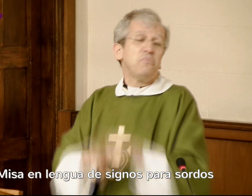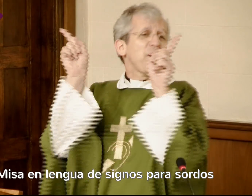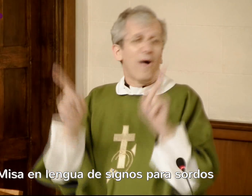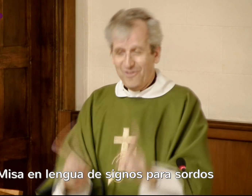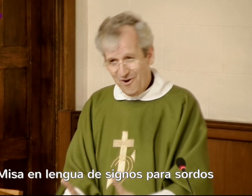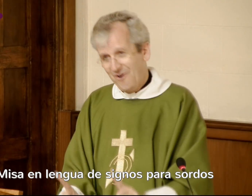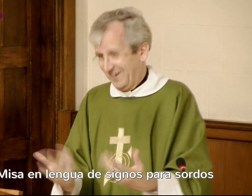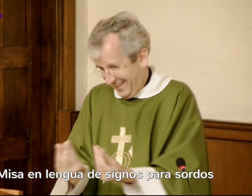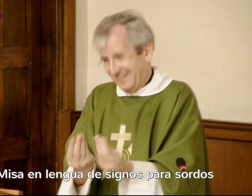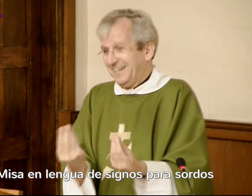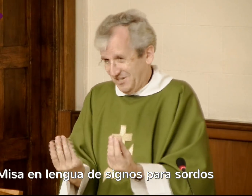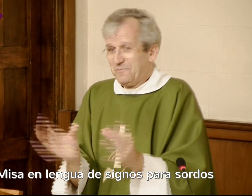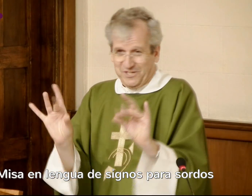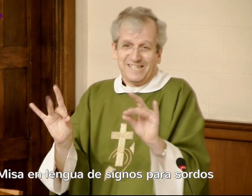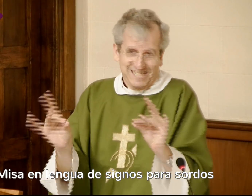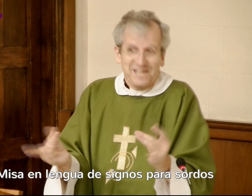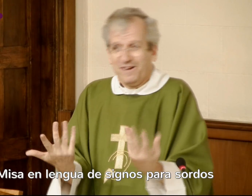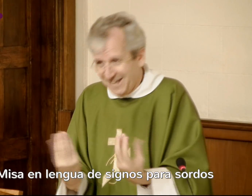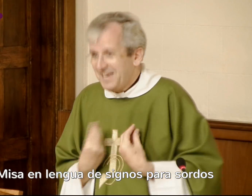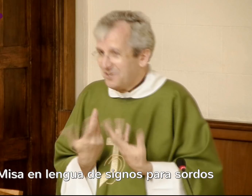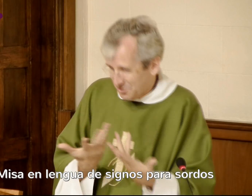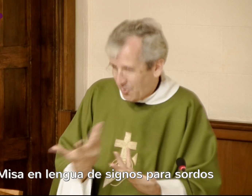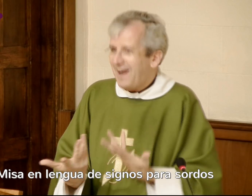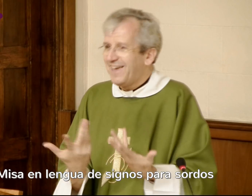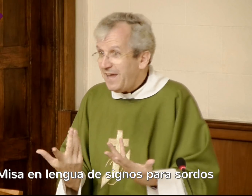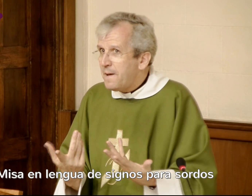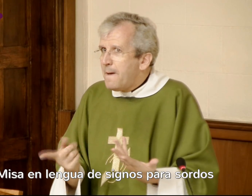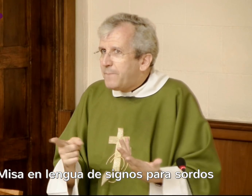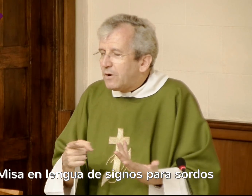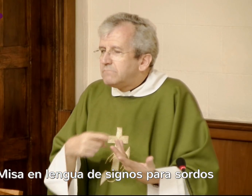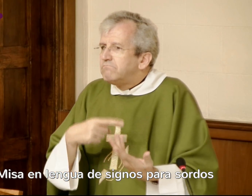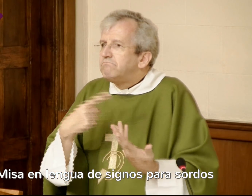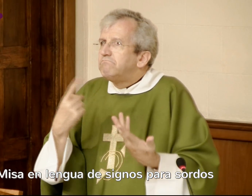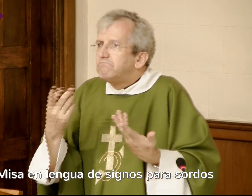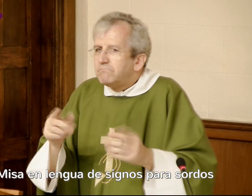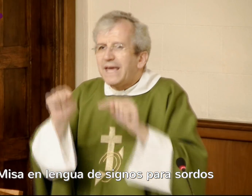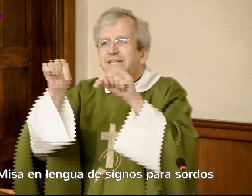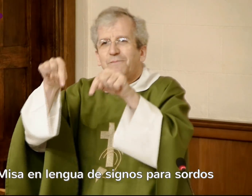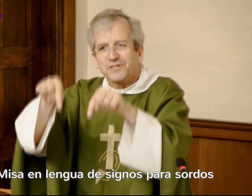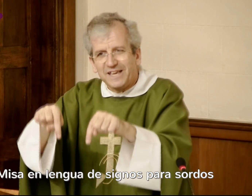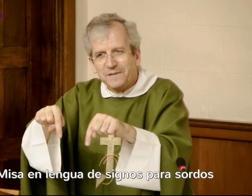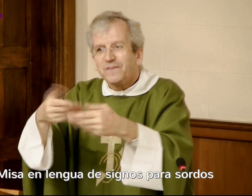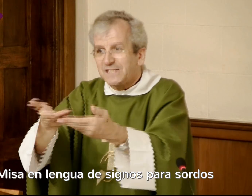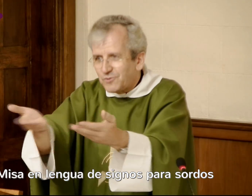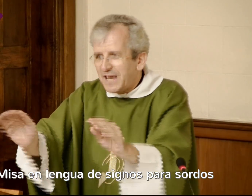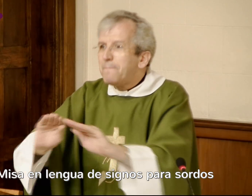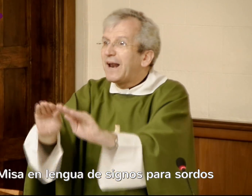da igual, no. Es decir, somos sensibles y nos duele, pero estamos ahí. Y estamos ahí para